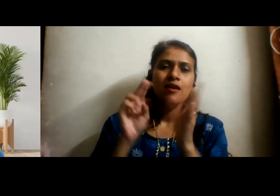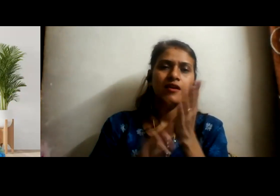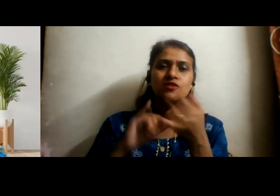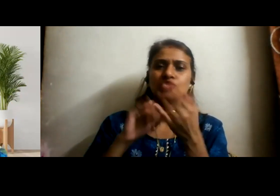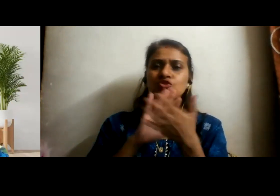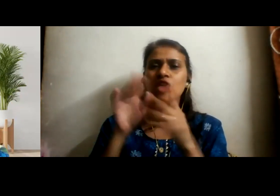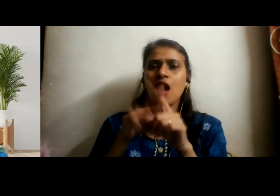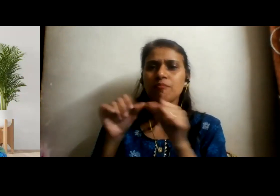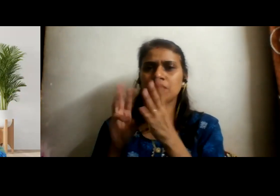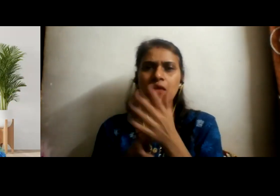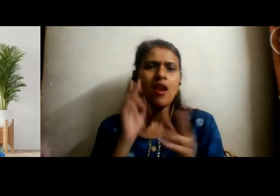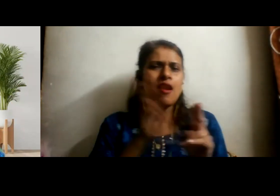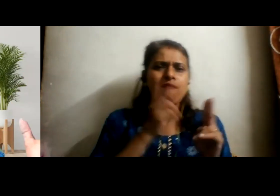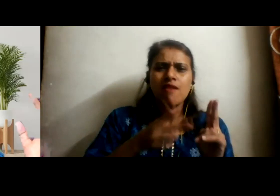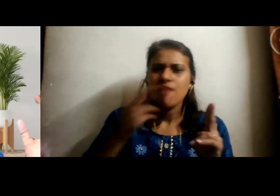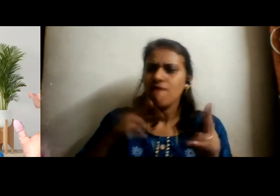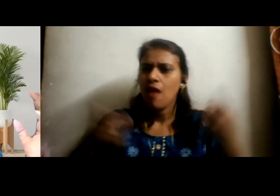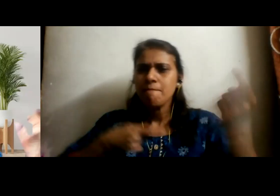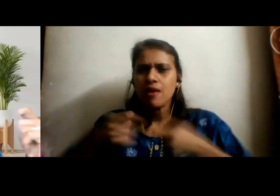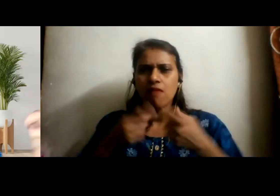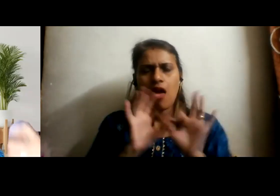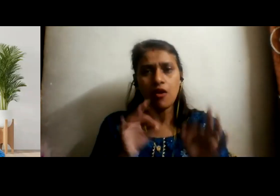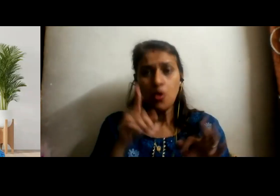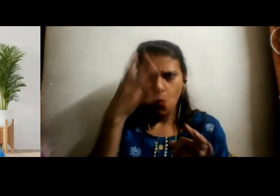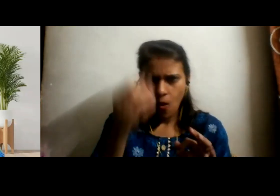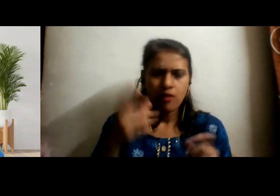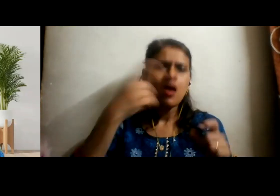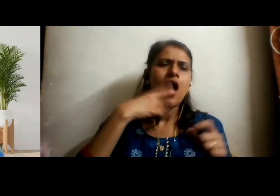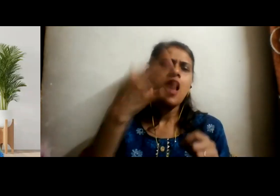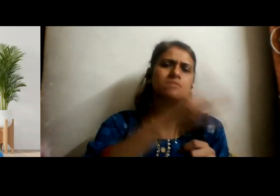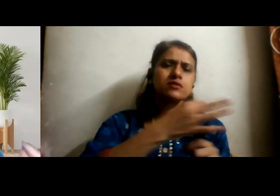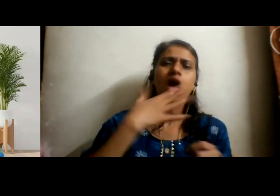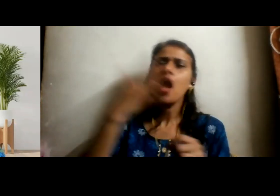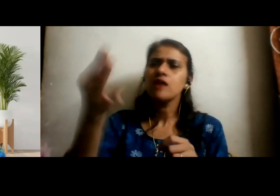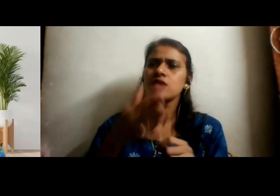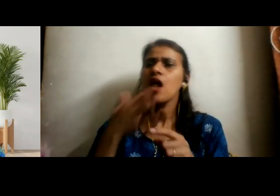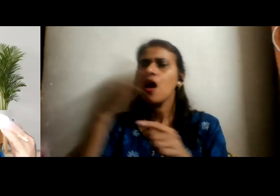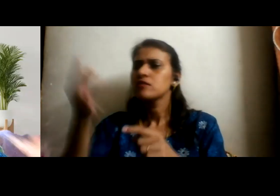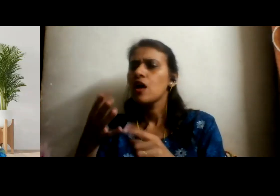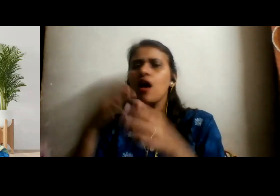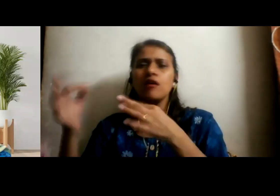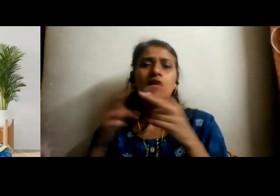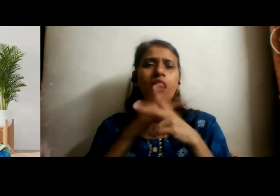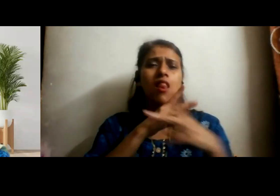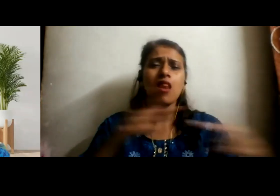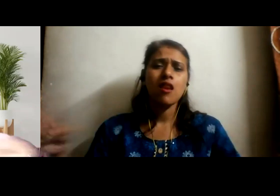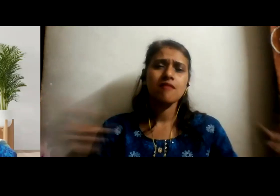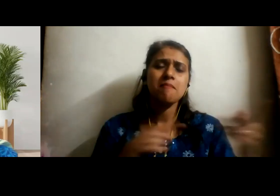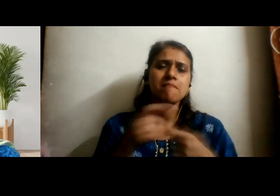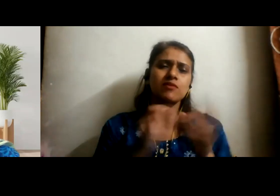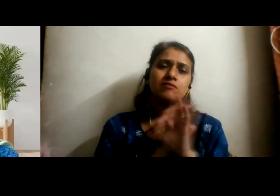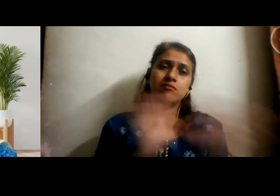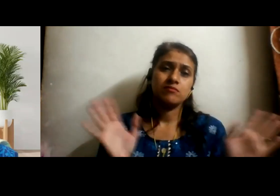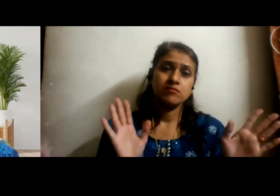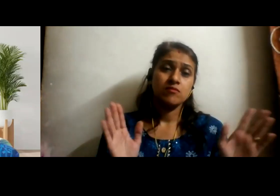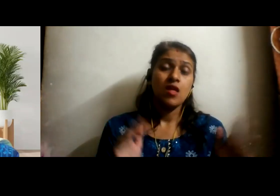इतने सारे बिजनेसेस हैं कि दे आर ऑल एक्सपर्ट्स इन दैट, और आप बिलीव नहीं करोगे कि बहुत सारे लोगों का बड़े